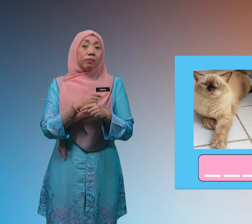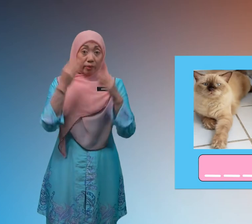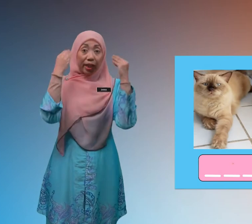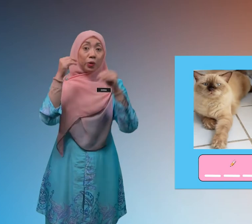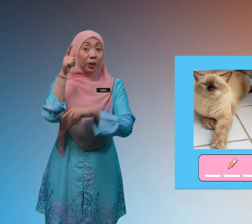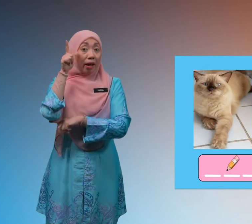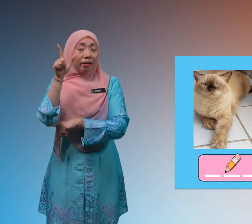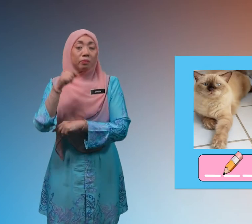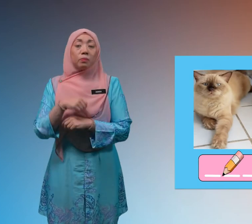Cikgu lihat.